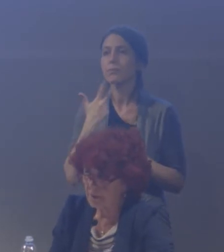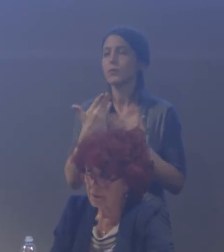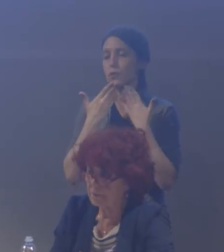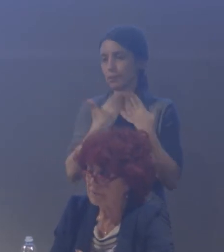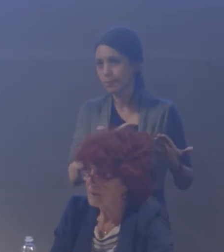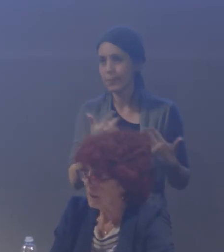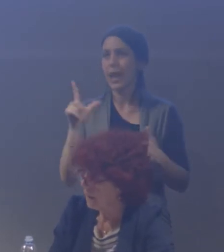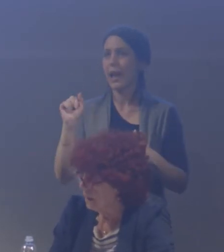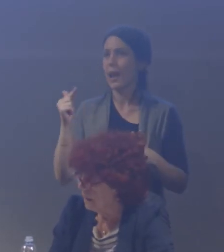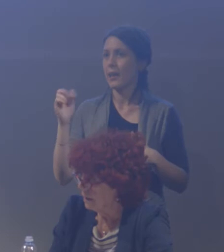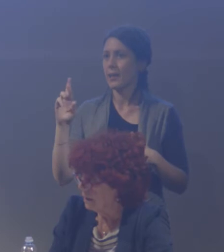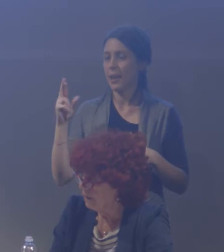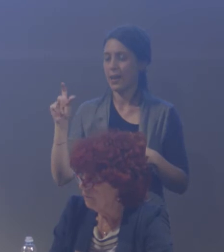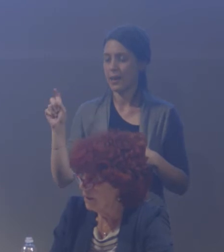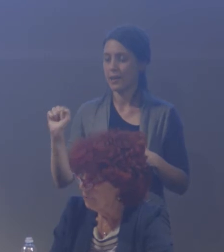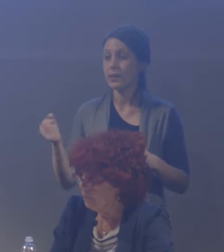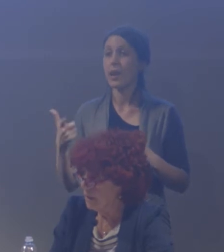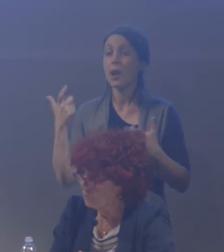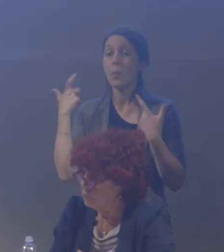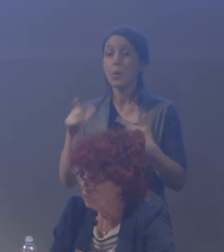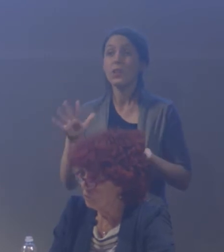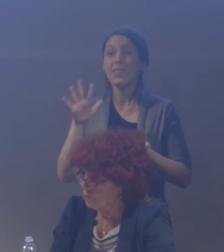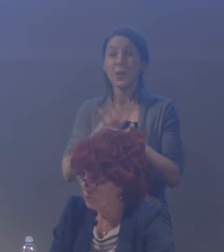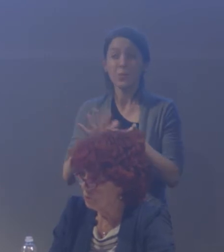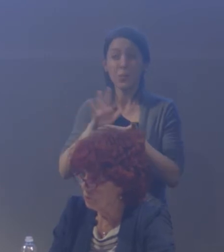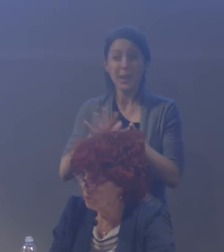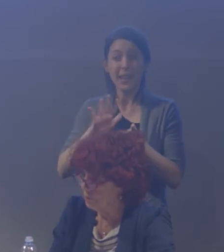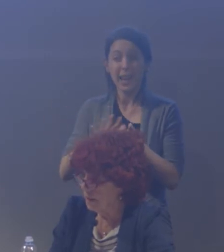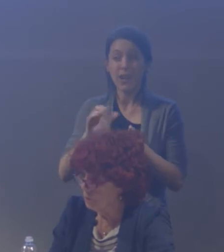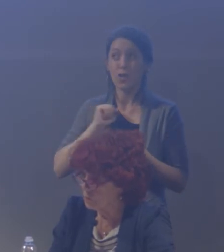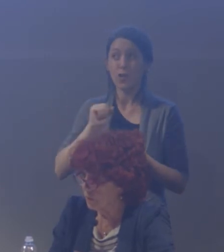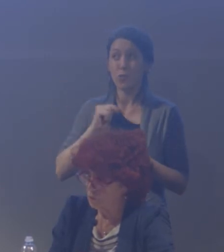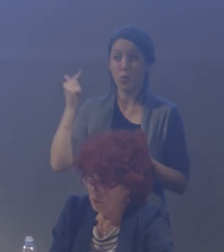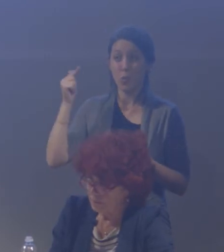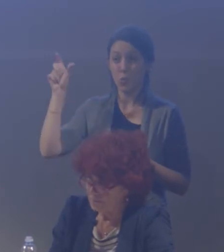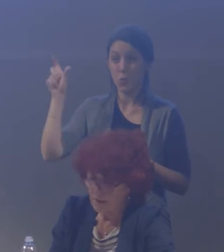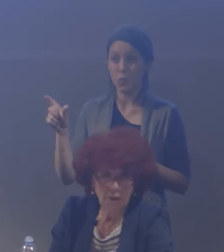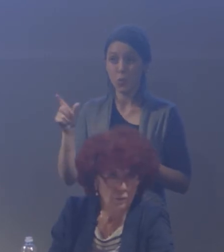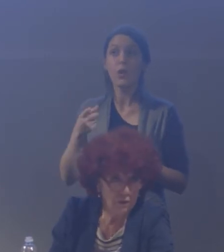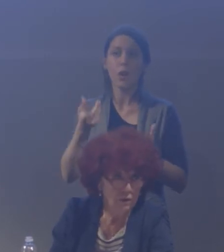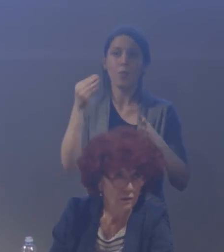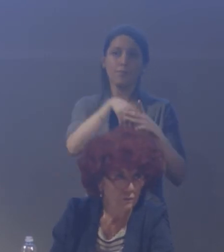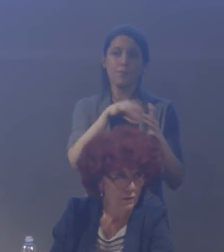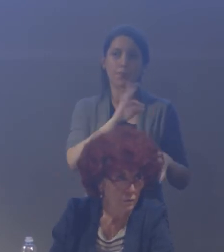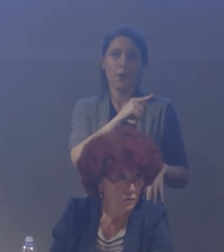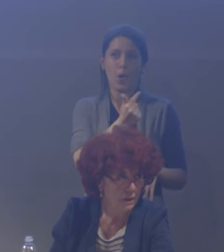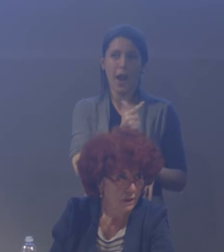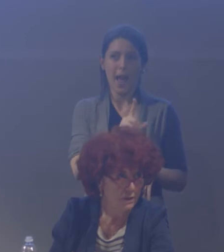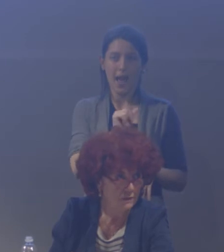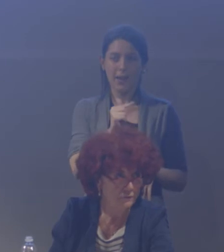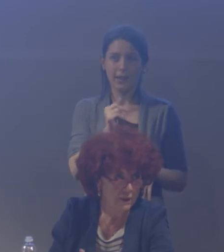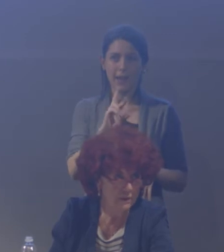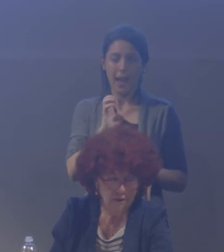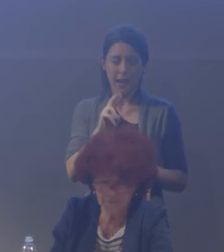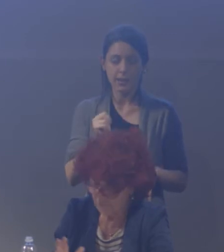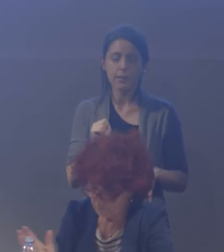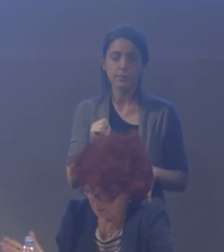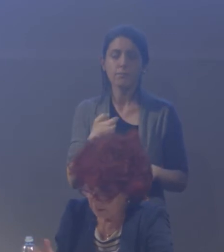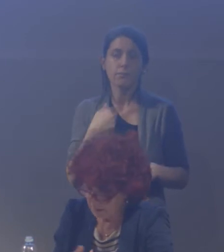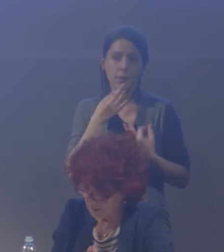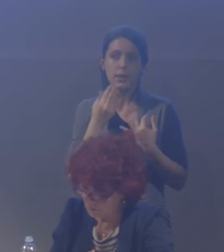Terza, perché le varie pubblicazioni di Duilio De Mauro stanno lì e quindi non è una cosa